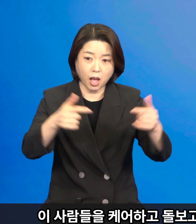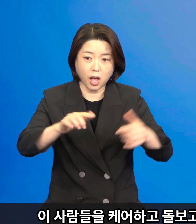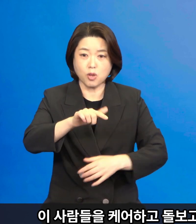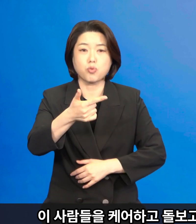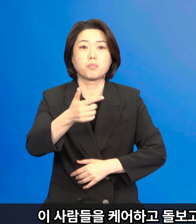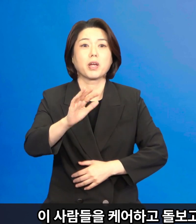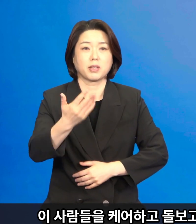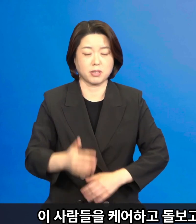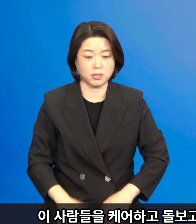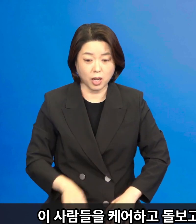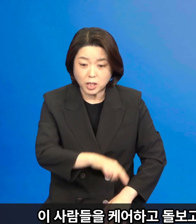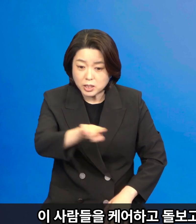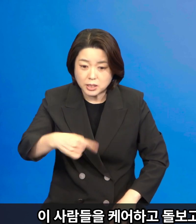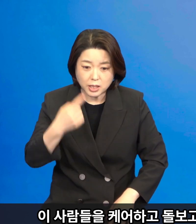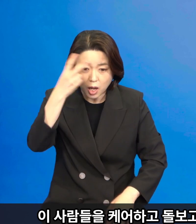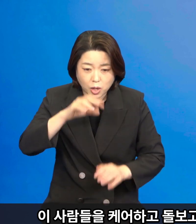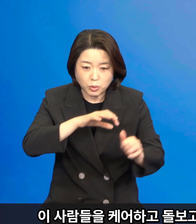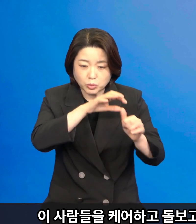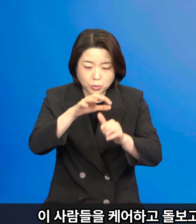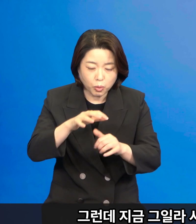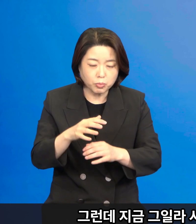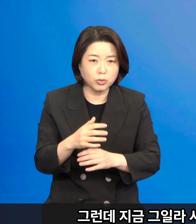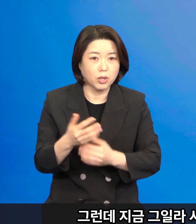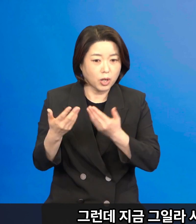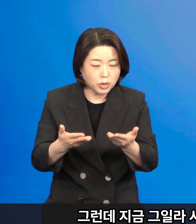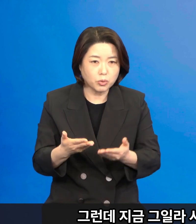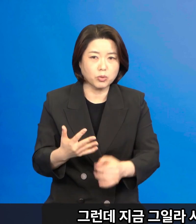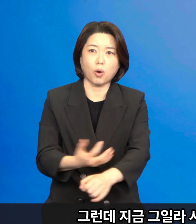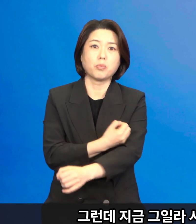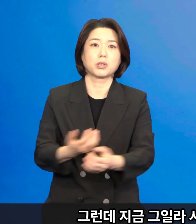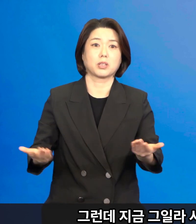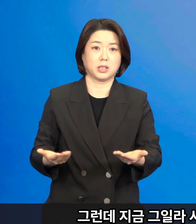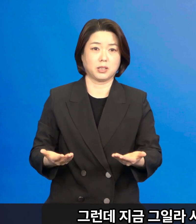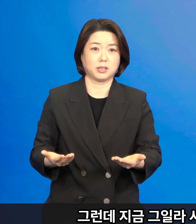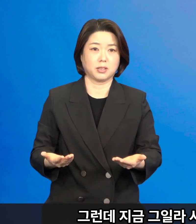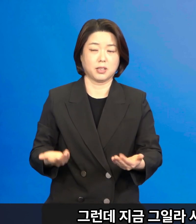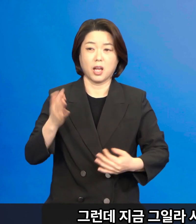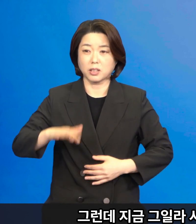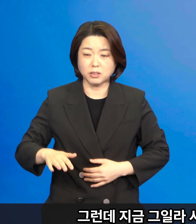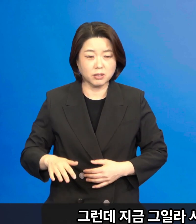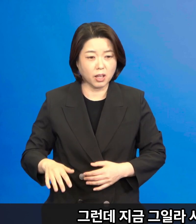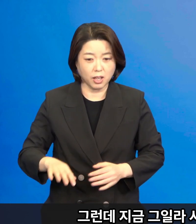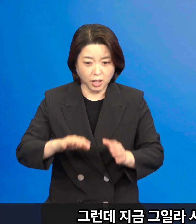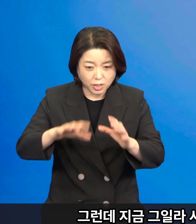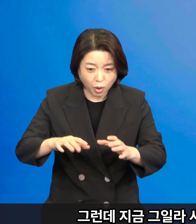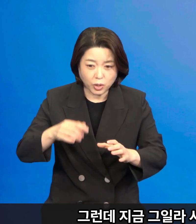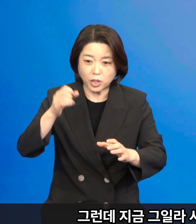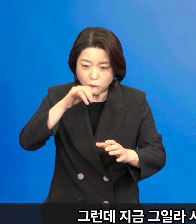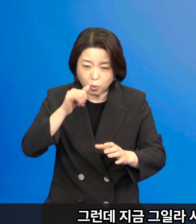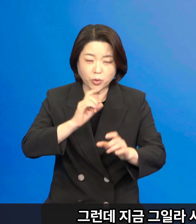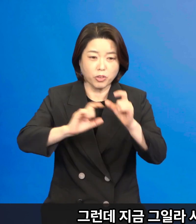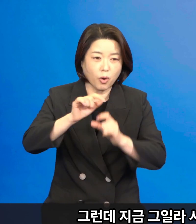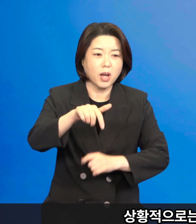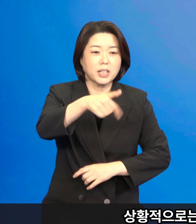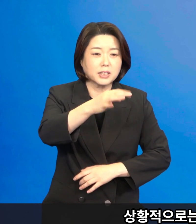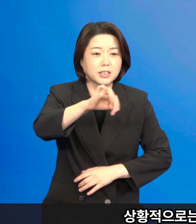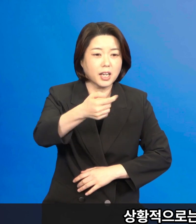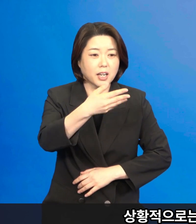돌보고 지켜주는 것만으로도 엄청난 일입니다. 그런데 지금 그일라 사람들에게 가서 그들을